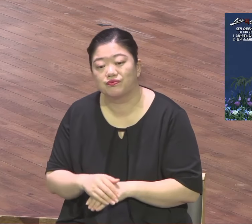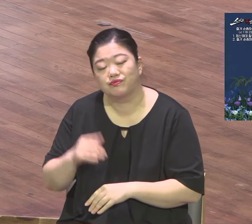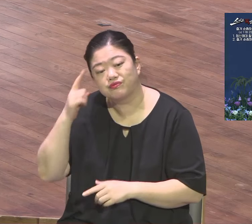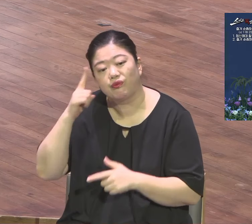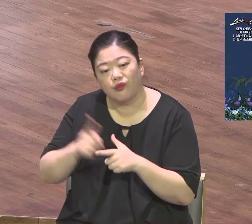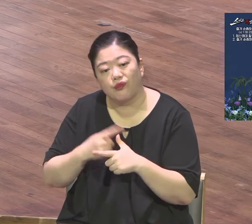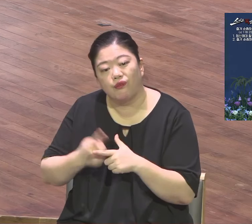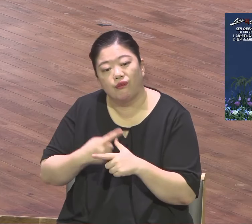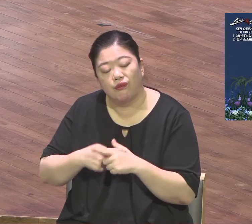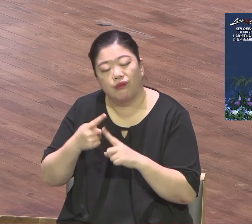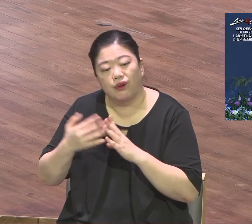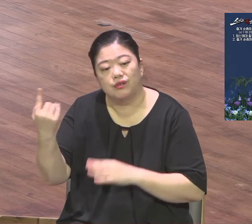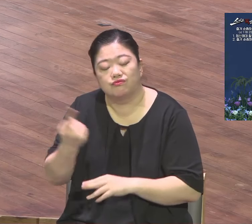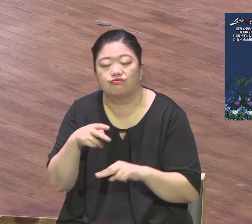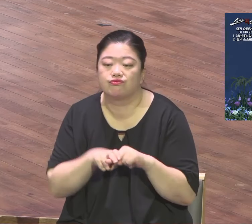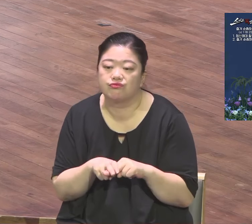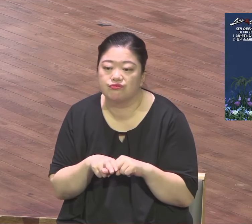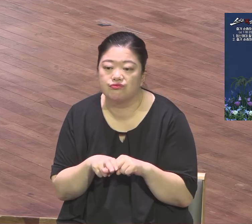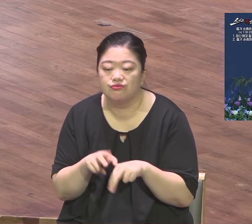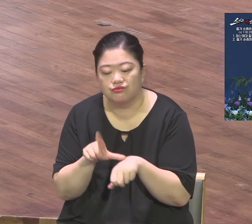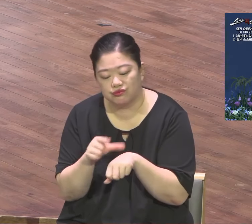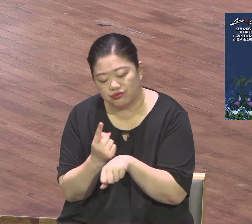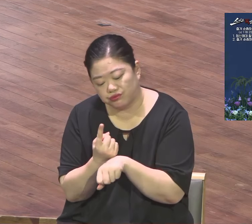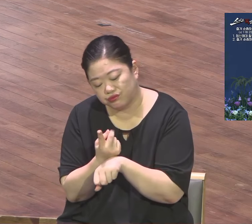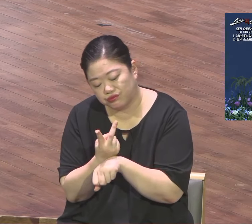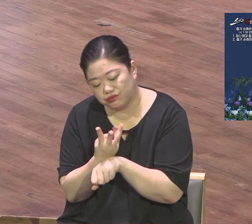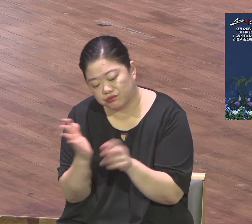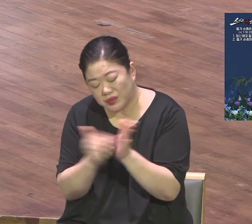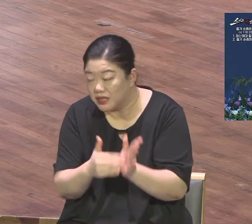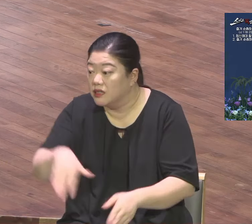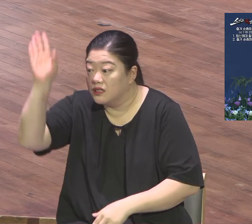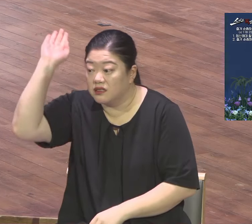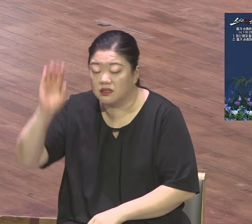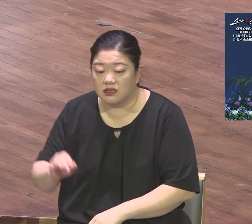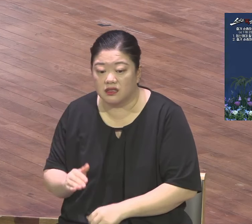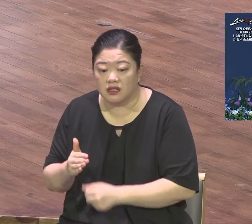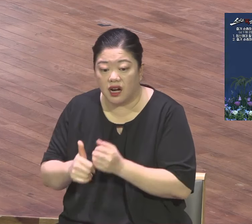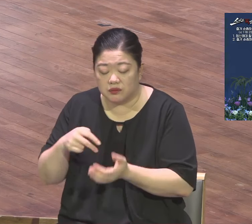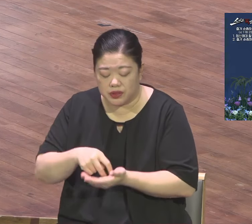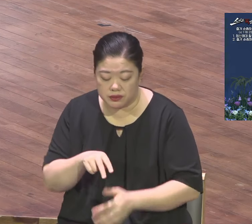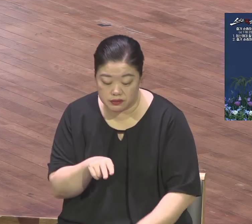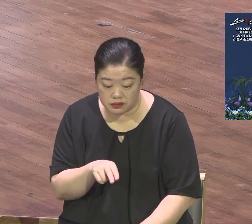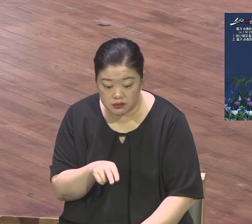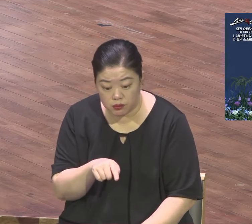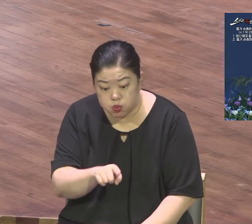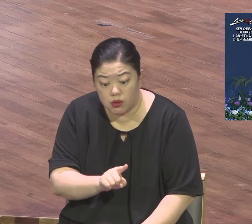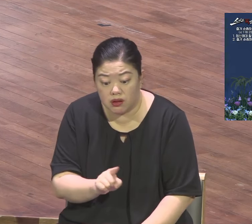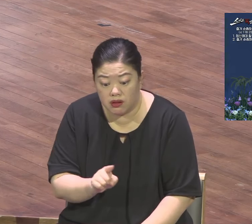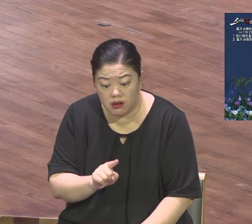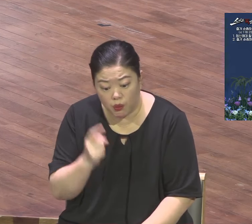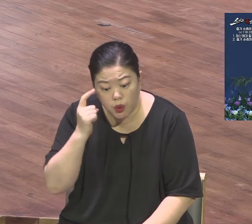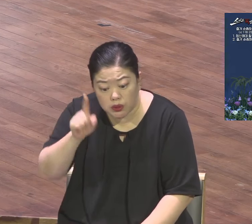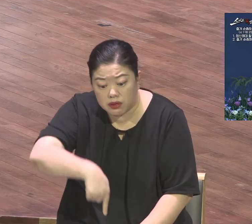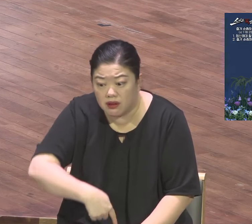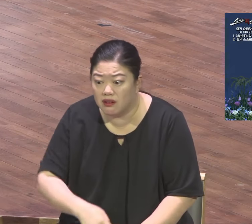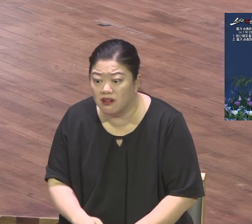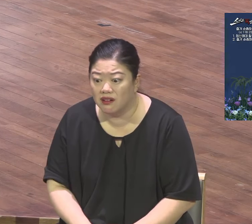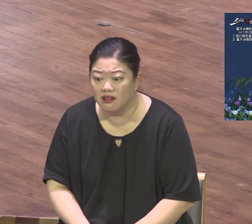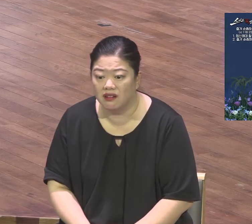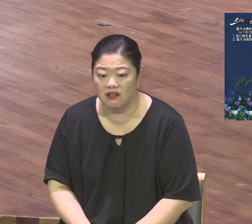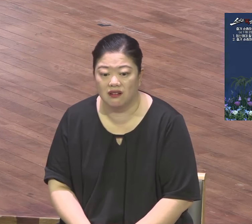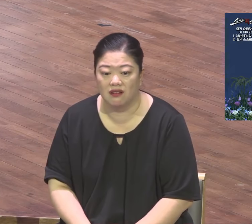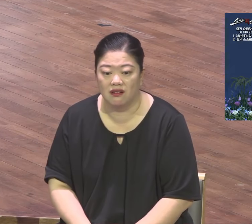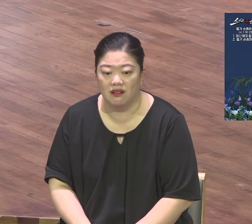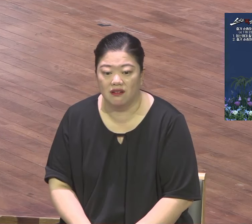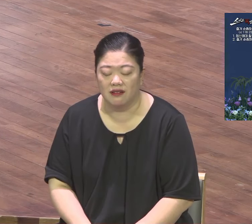무슨 선물을 줘도 정말로 진심으로 감사해서 아니고 다른 동기에서 의미 없는 거. 지금 주님이 그 말씀하고 있는 거.